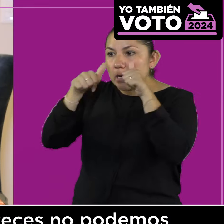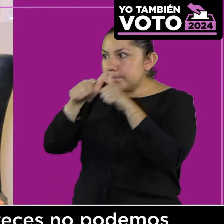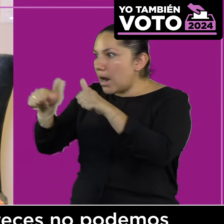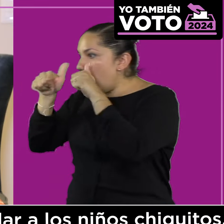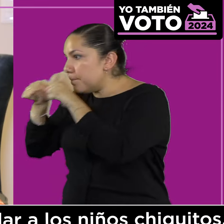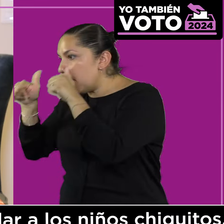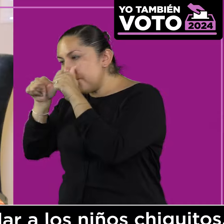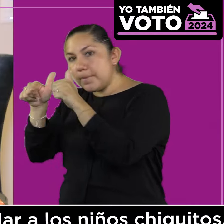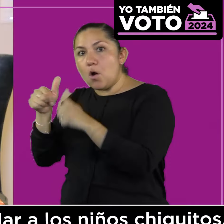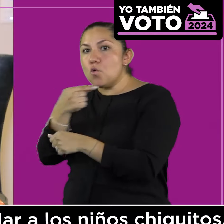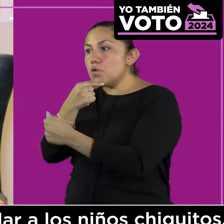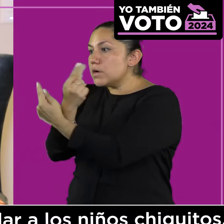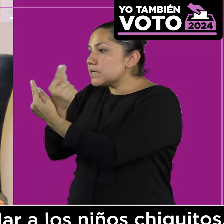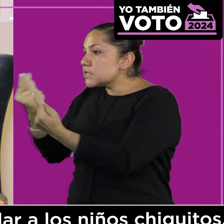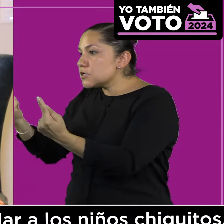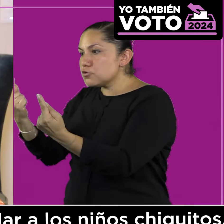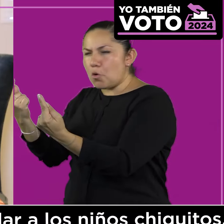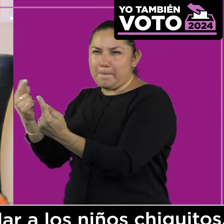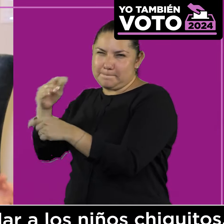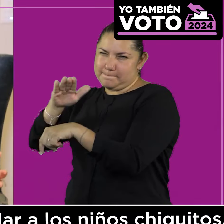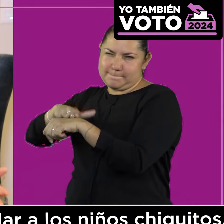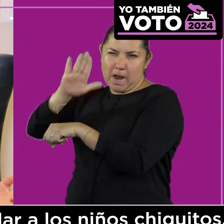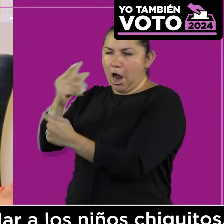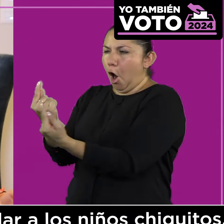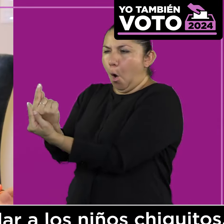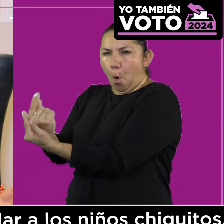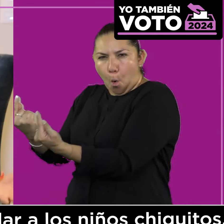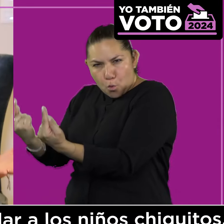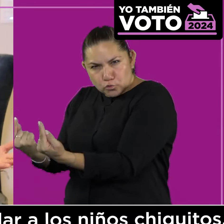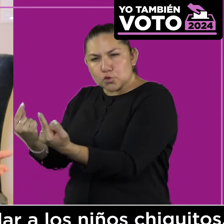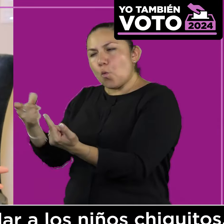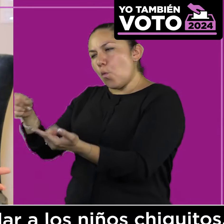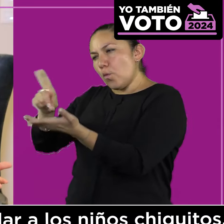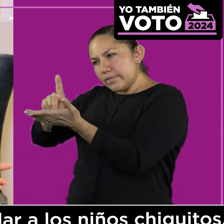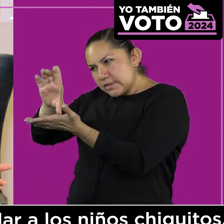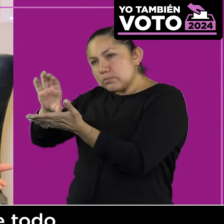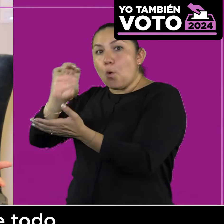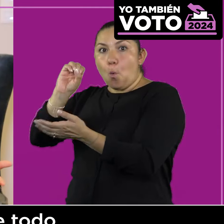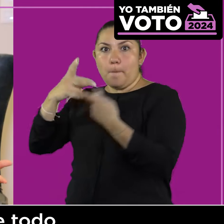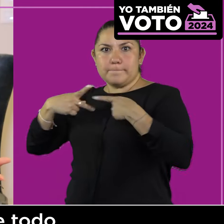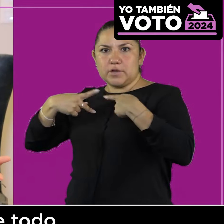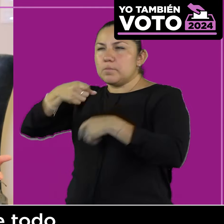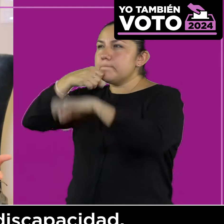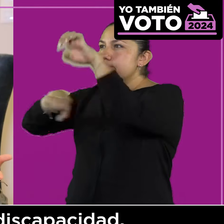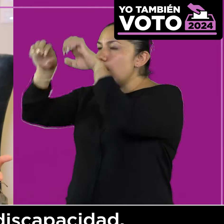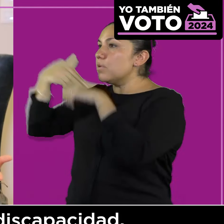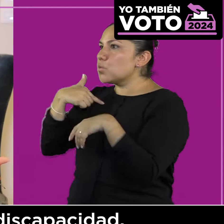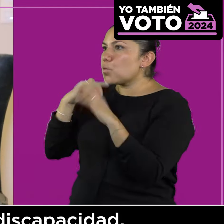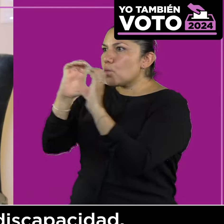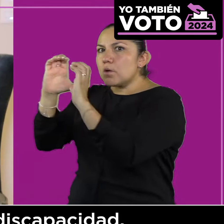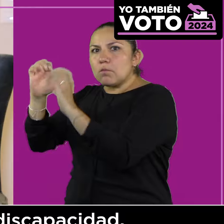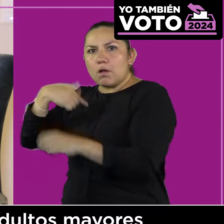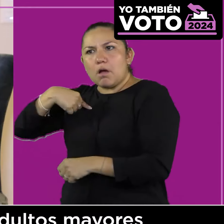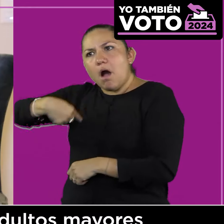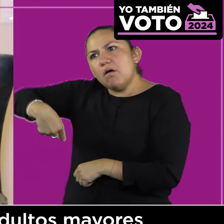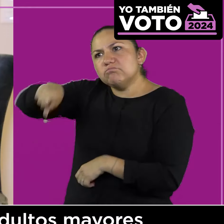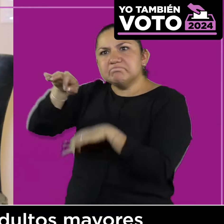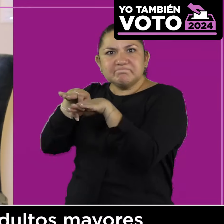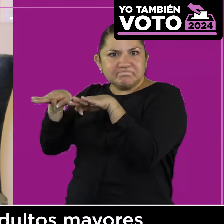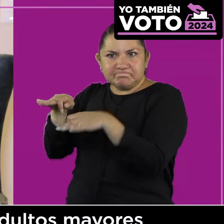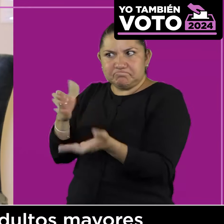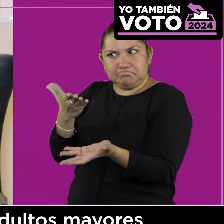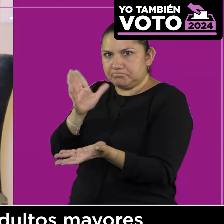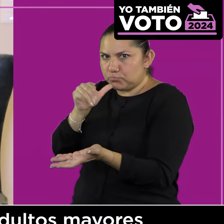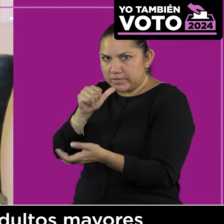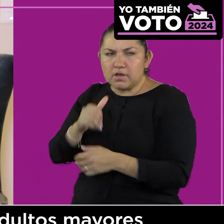no podemos salir a trabajar por cuidar a las a los niños chiquitos sobre todo con alguna discapacidad o a nuestros